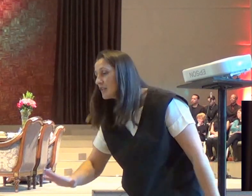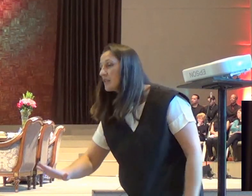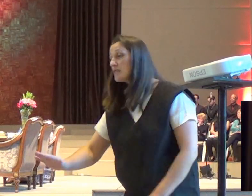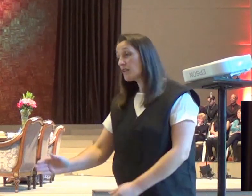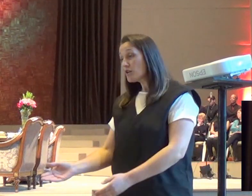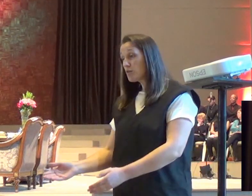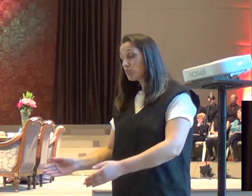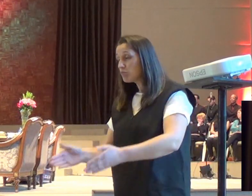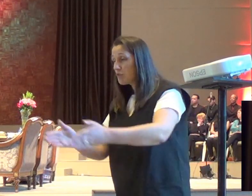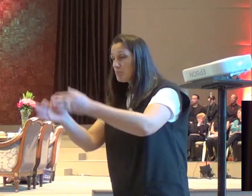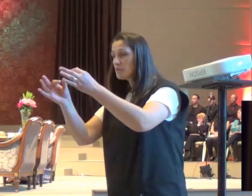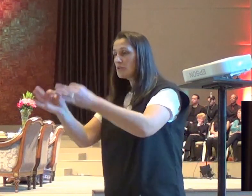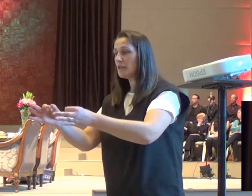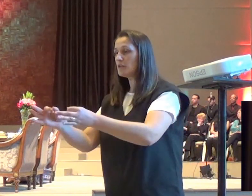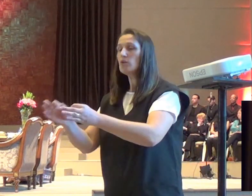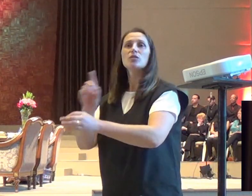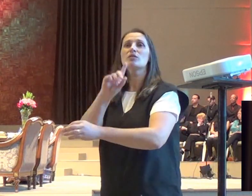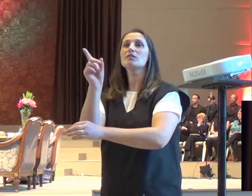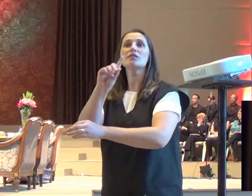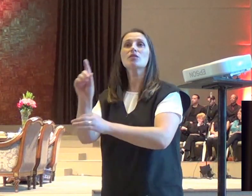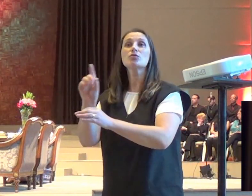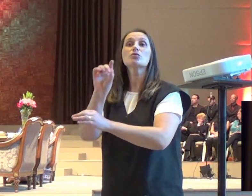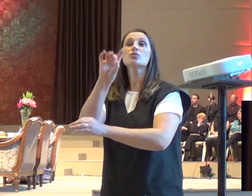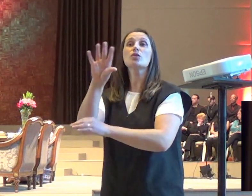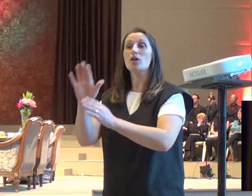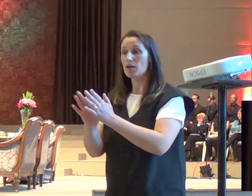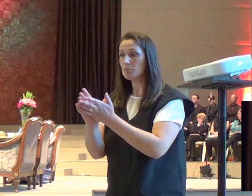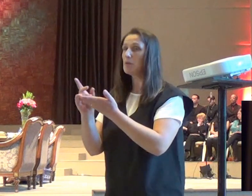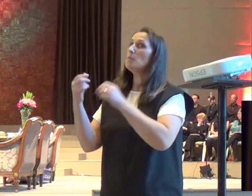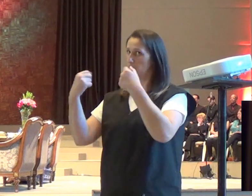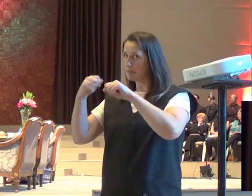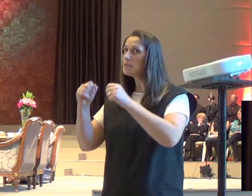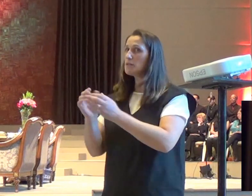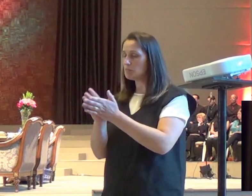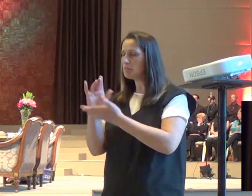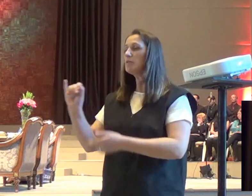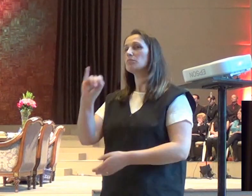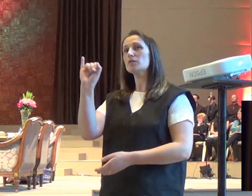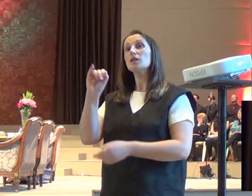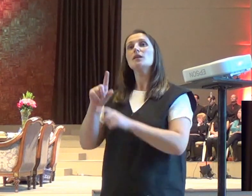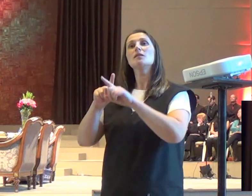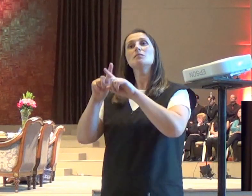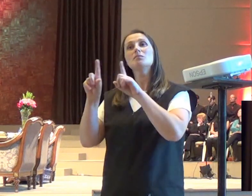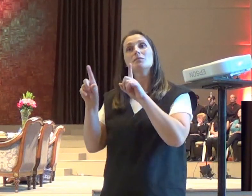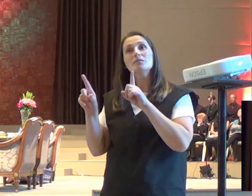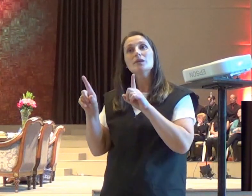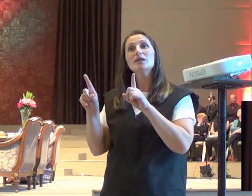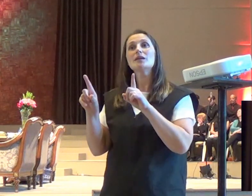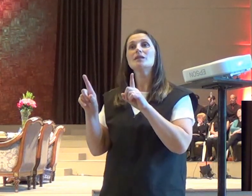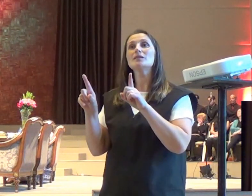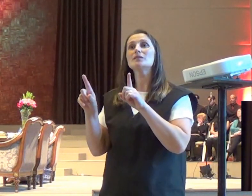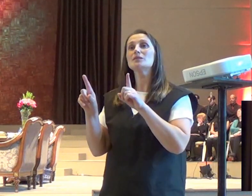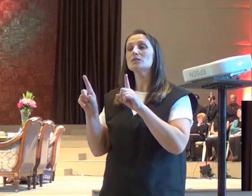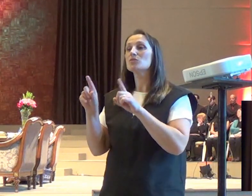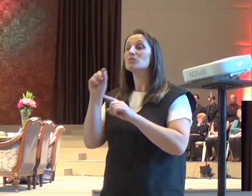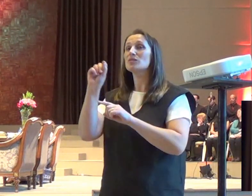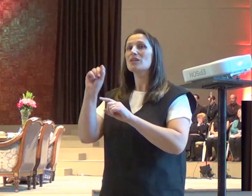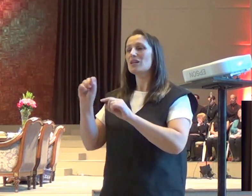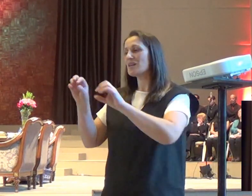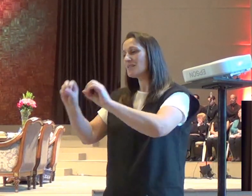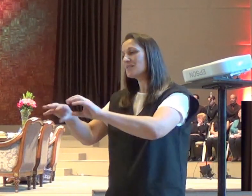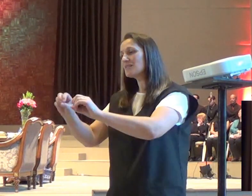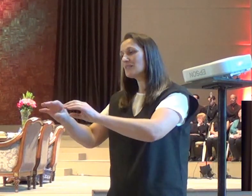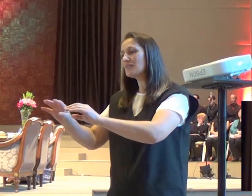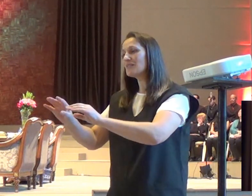não é só ensinar a Bíblia, ainda que tenha que ensinar a Bíblia, mas é ensinar a viver num aspecto mais amplo,